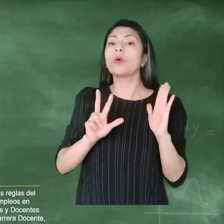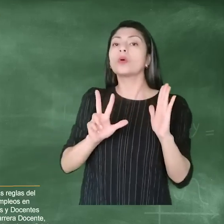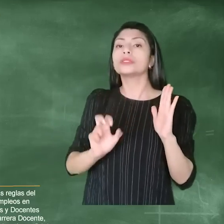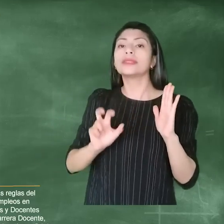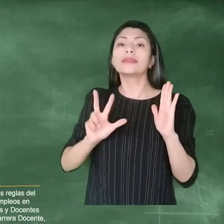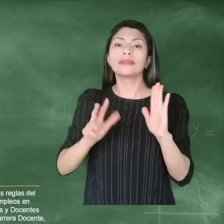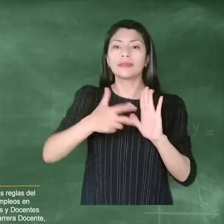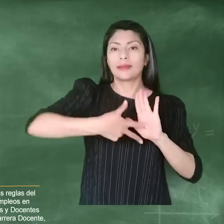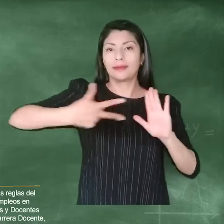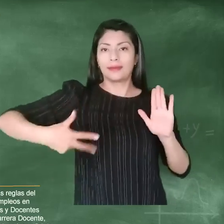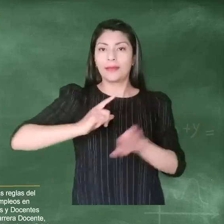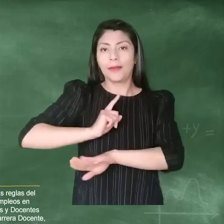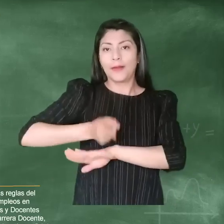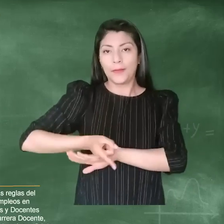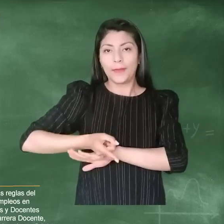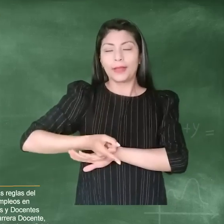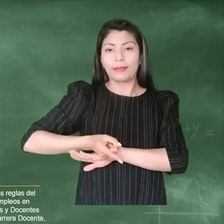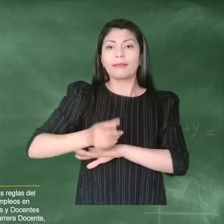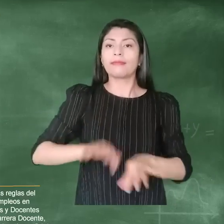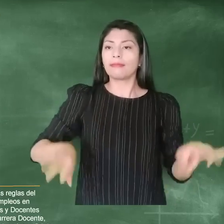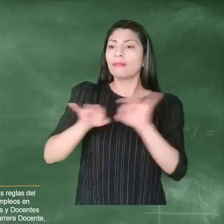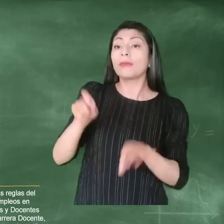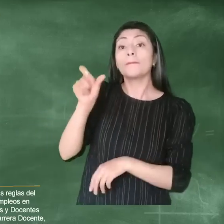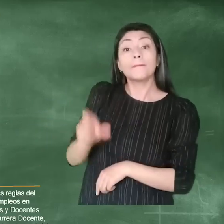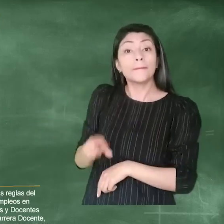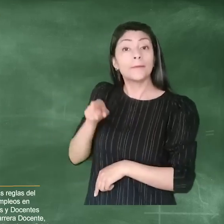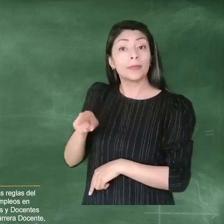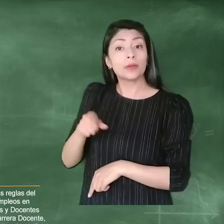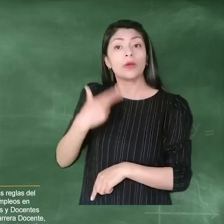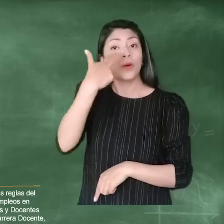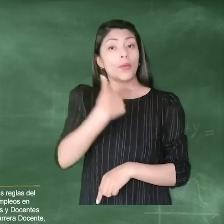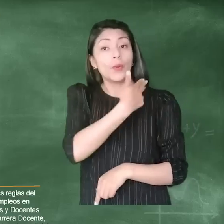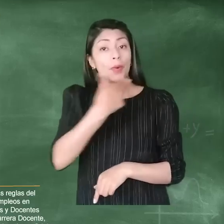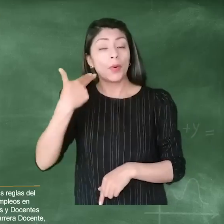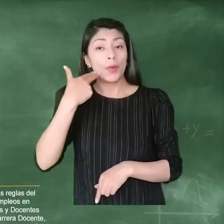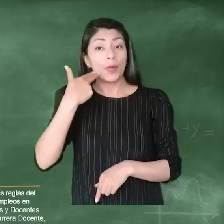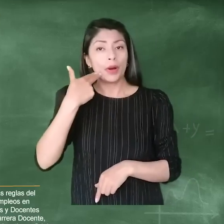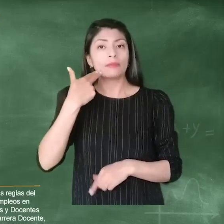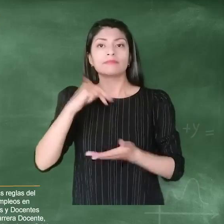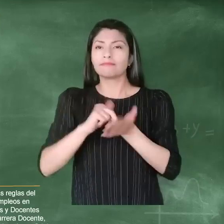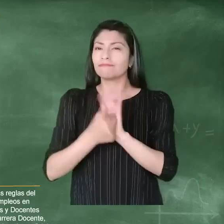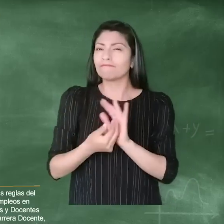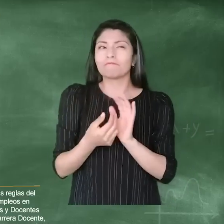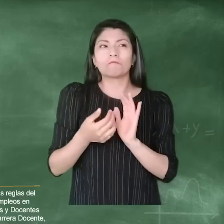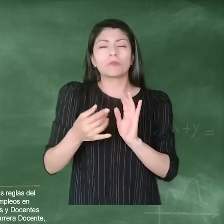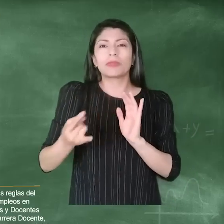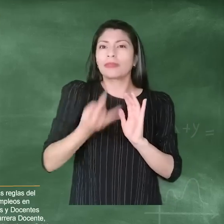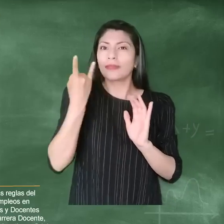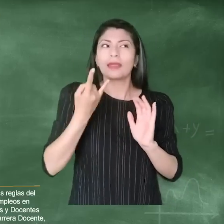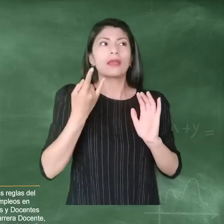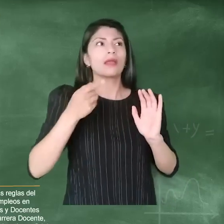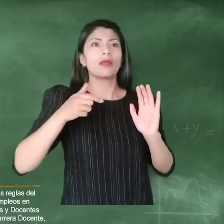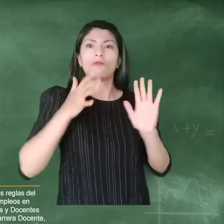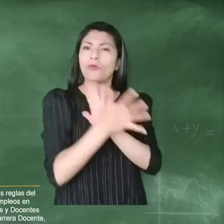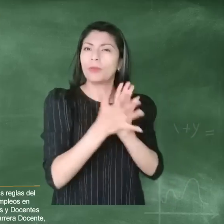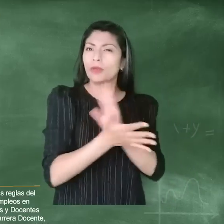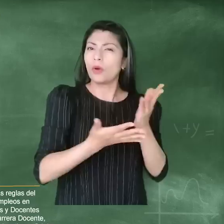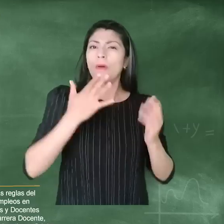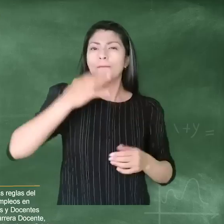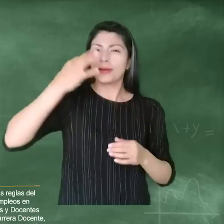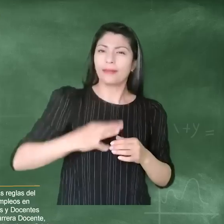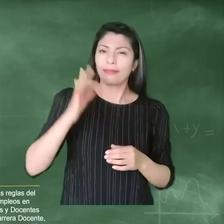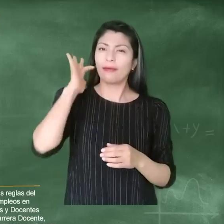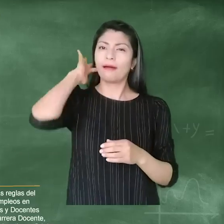trata el artículo 83 de la Constitución Política, el aspirante se compromete a suministrar en todo momento